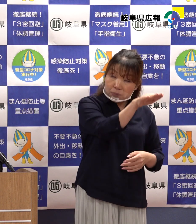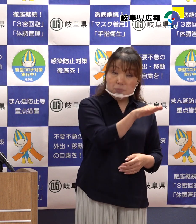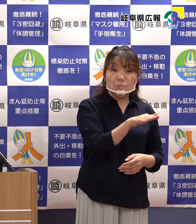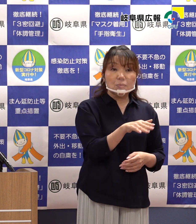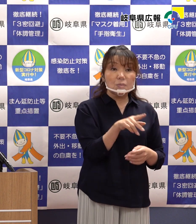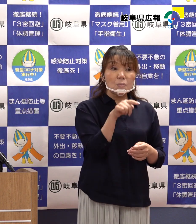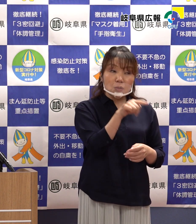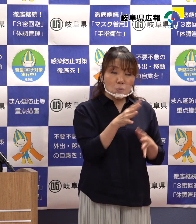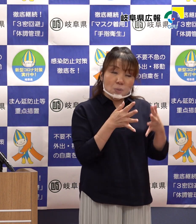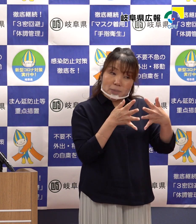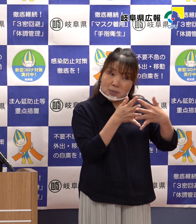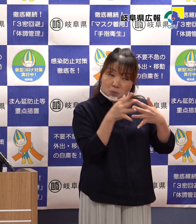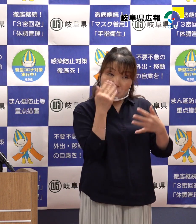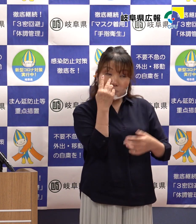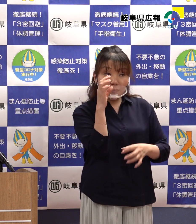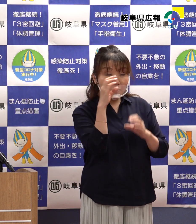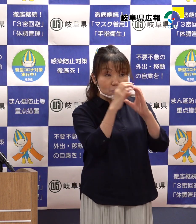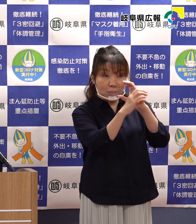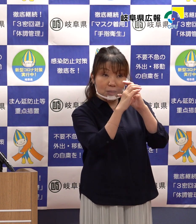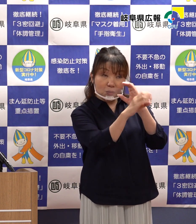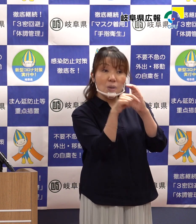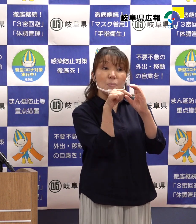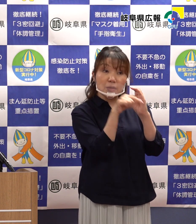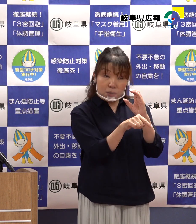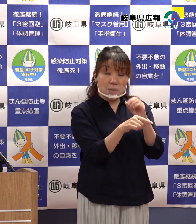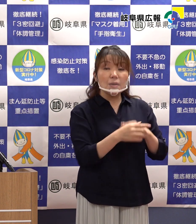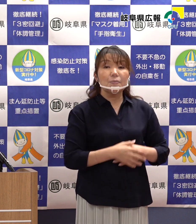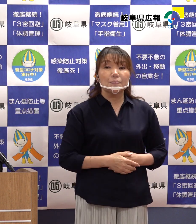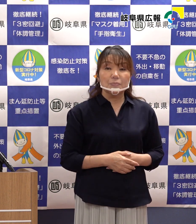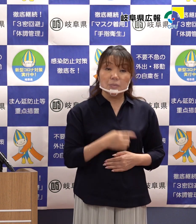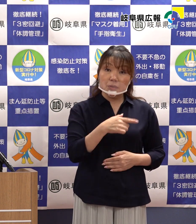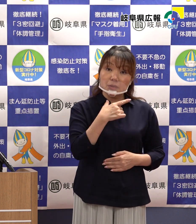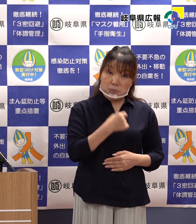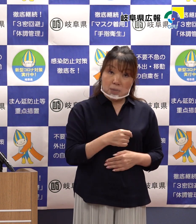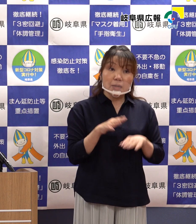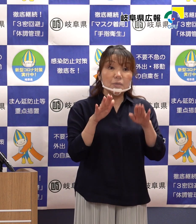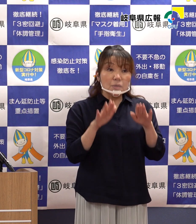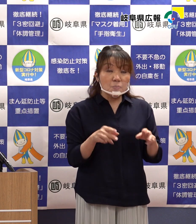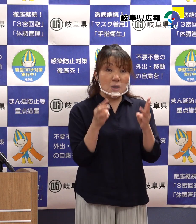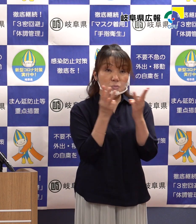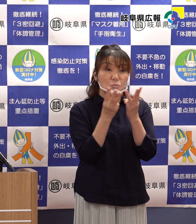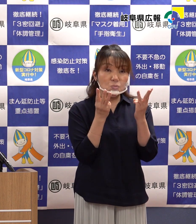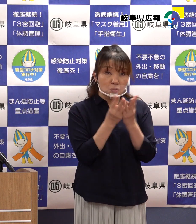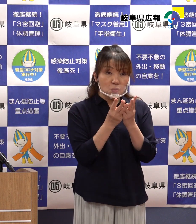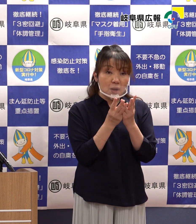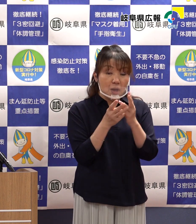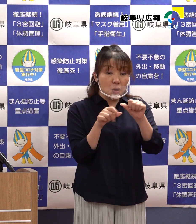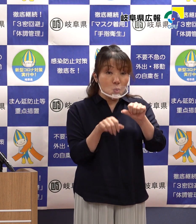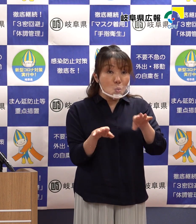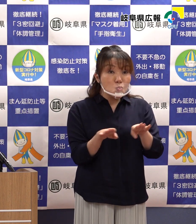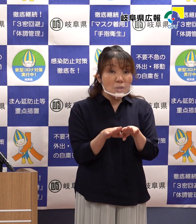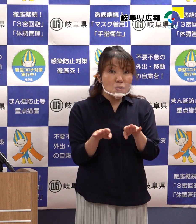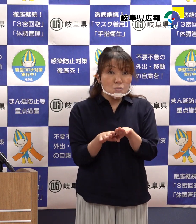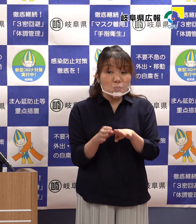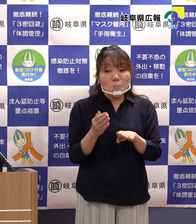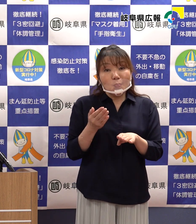ら辺まで見極めて、まあ、見極めていきたいなというふうに思っております。今の数字は、実はゴールデンウィーク前の